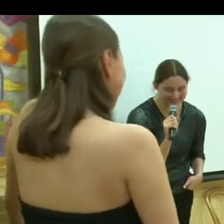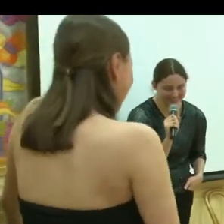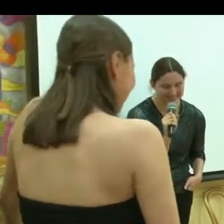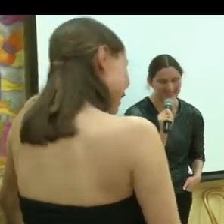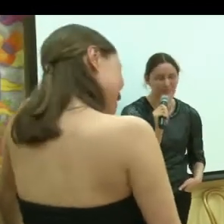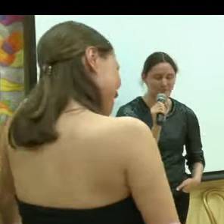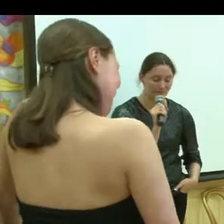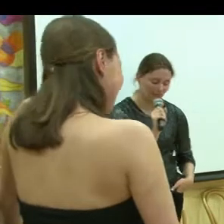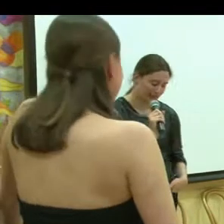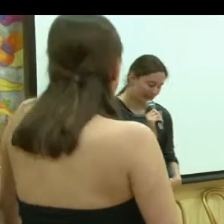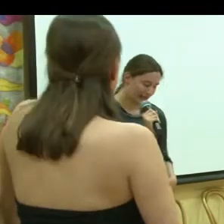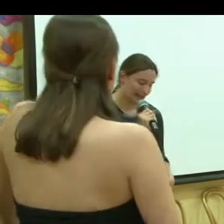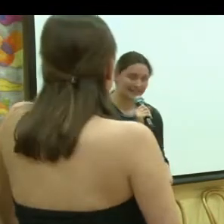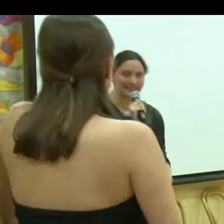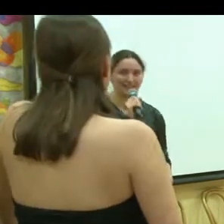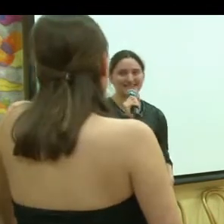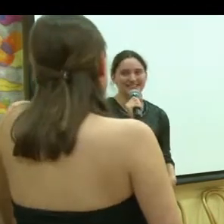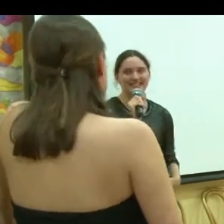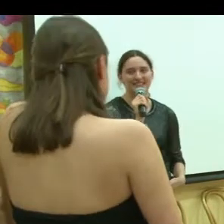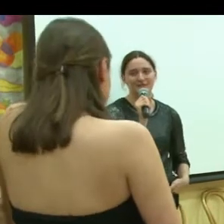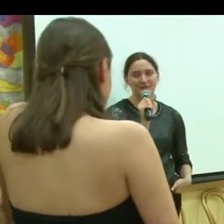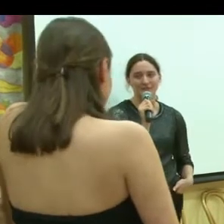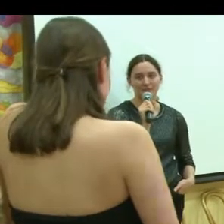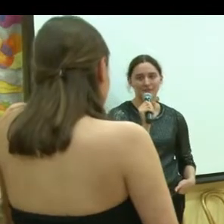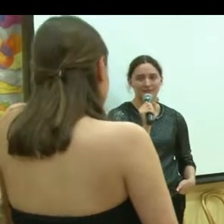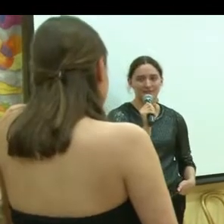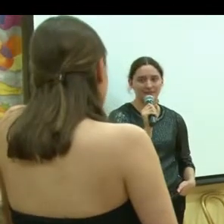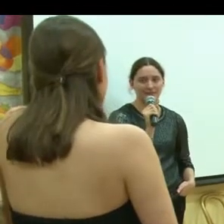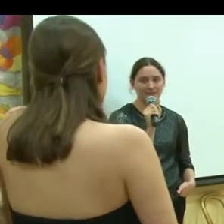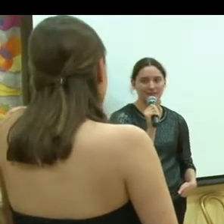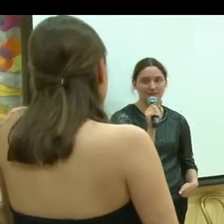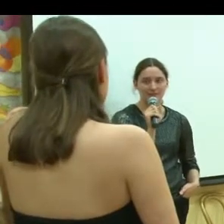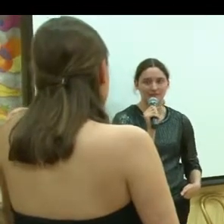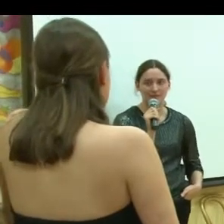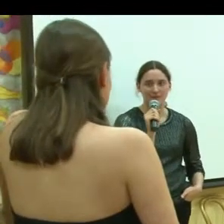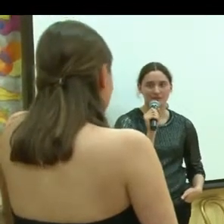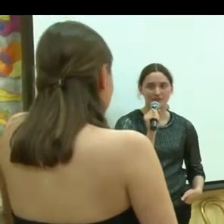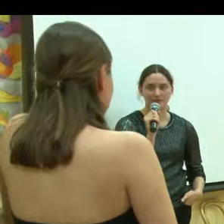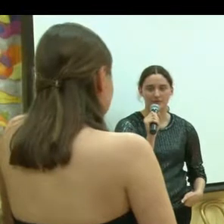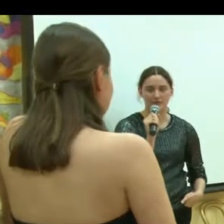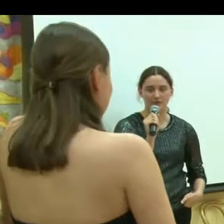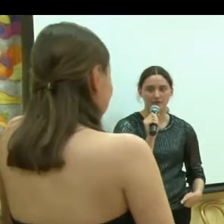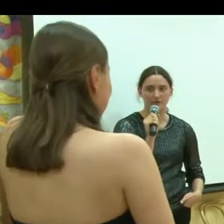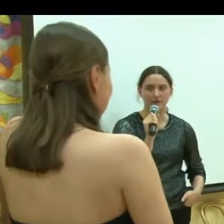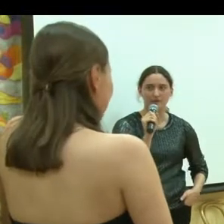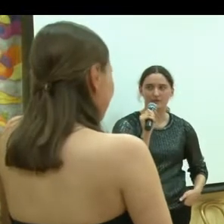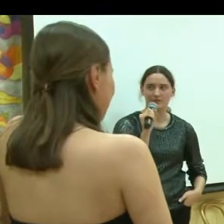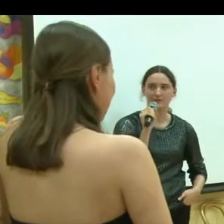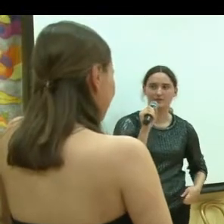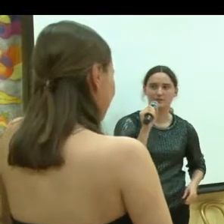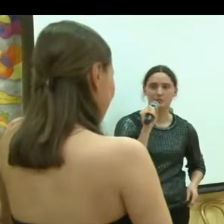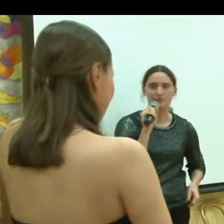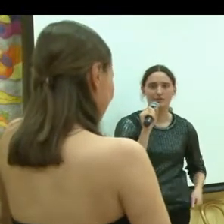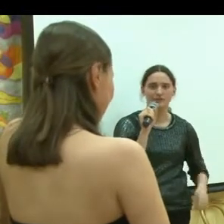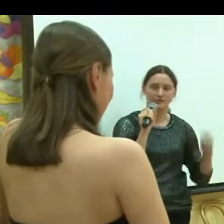dłonią. Przepraszam. Tak. Sylwia ma jasno-brązowe włosy,